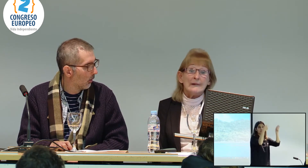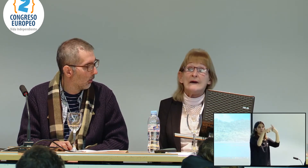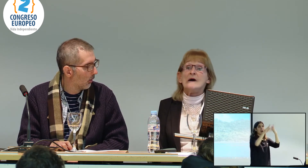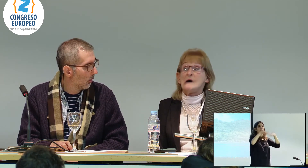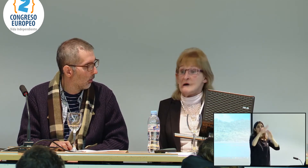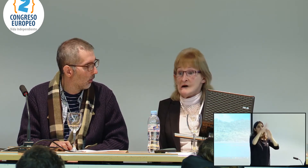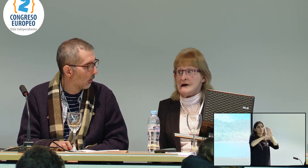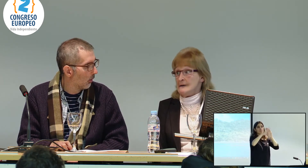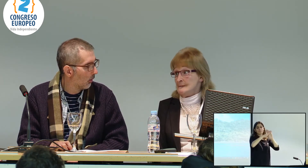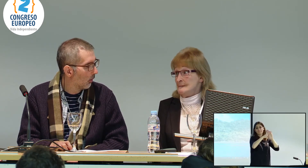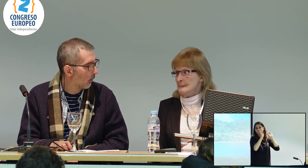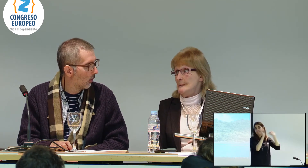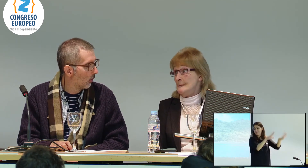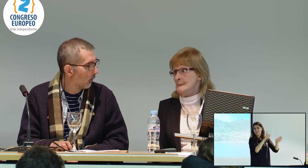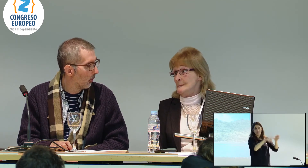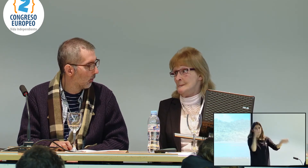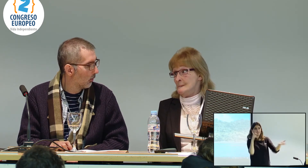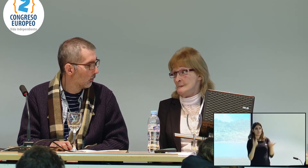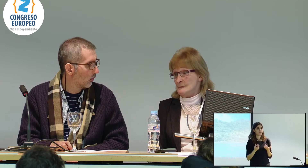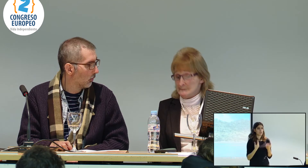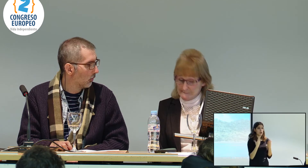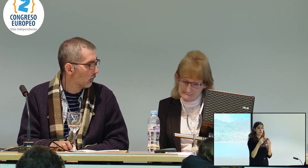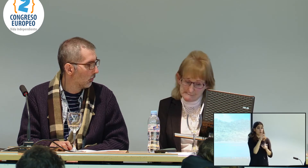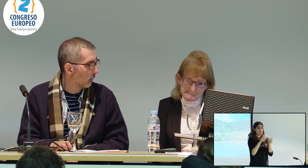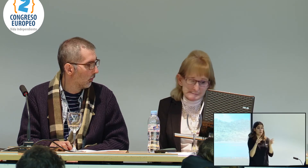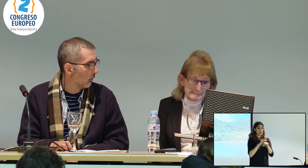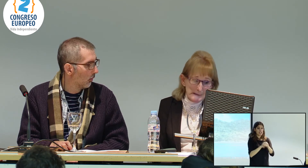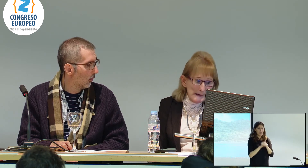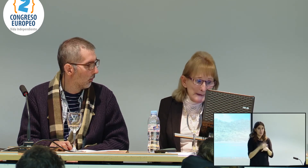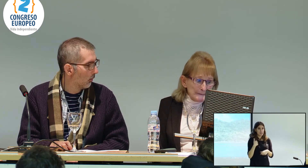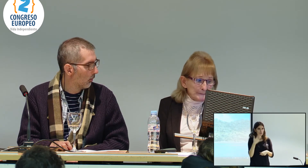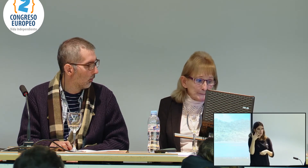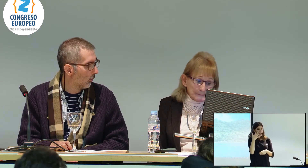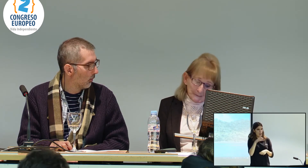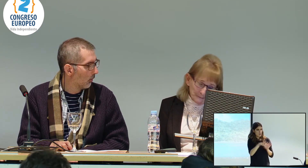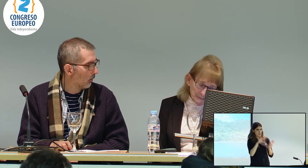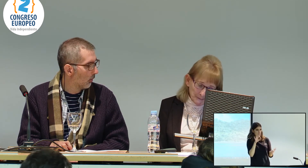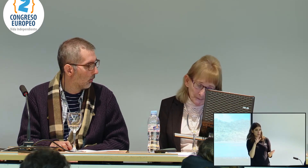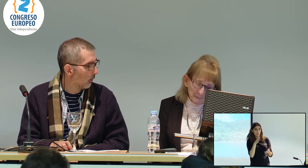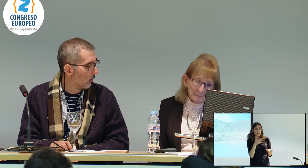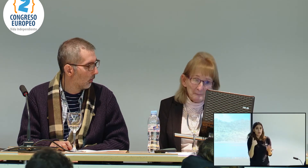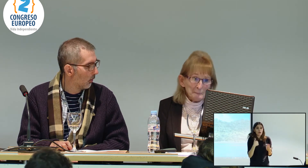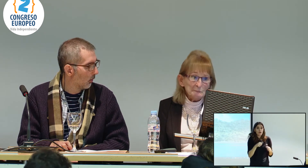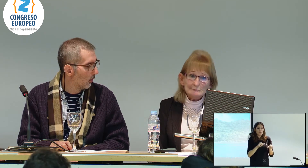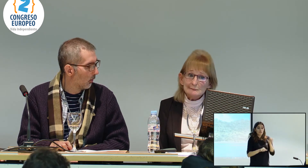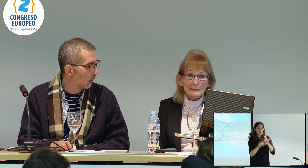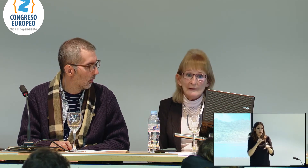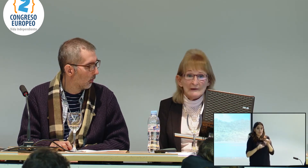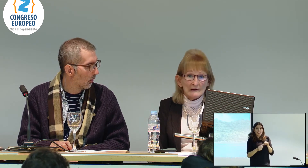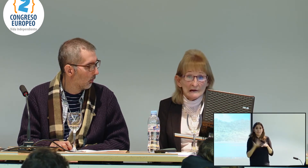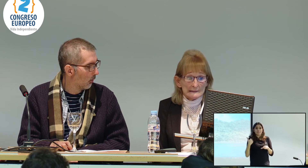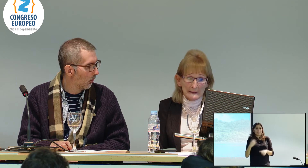en la Diputación. A mucha gente amiga le pareció extraña mi decisión, pero ya no había vuelta de